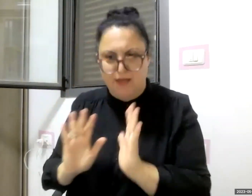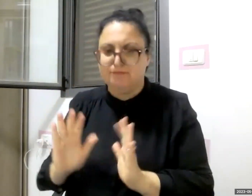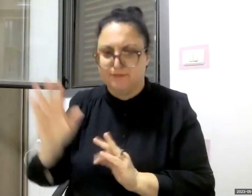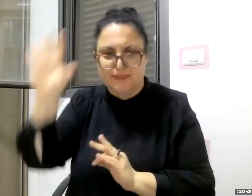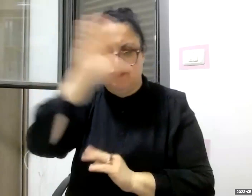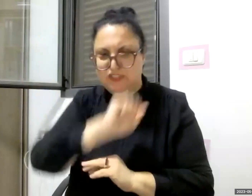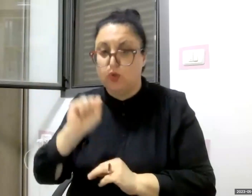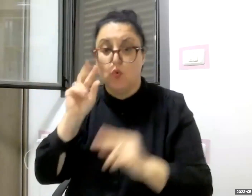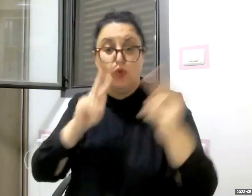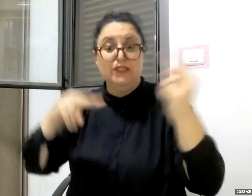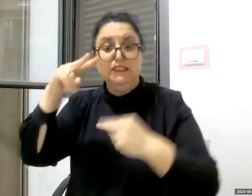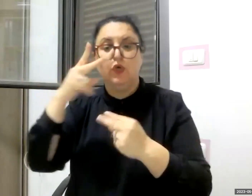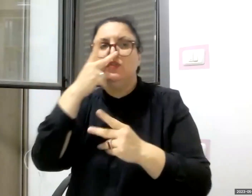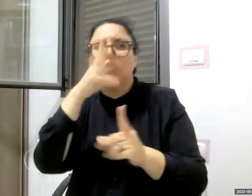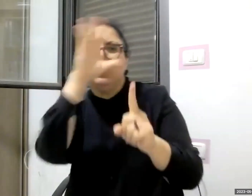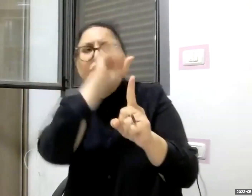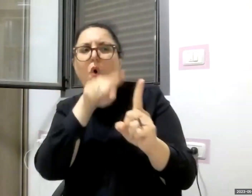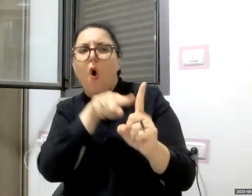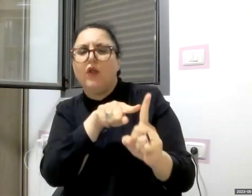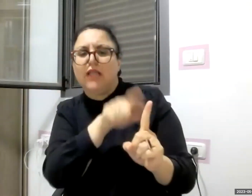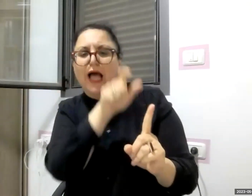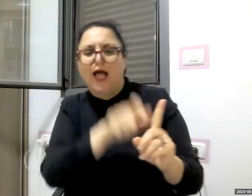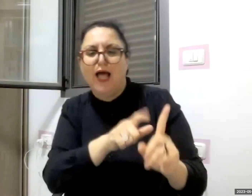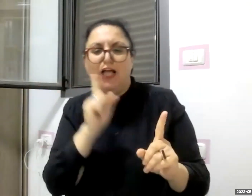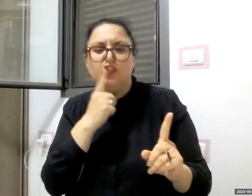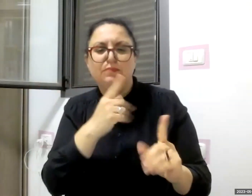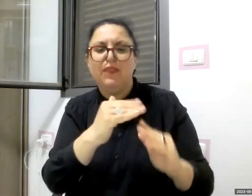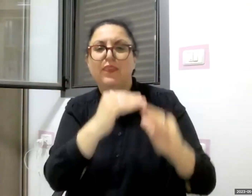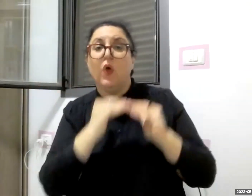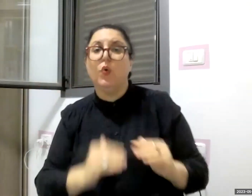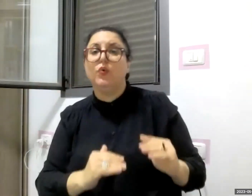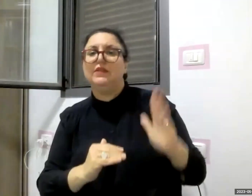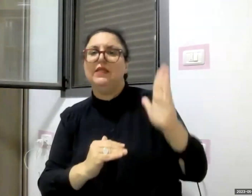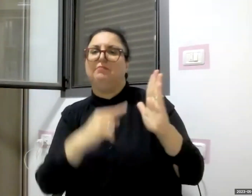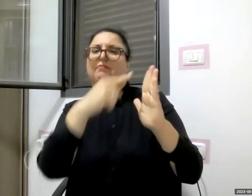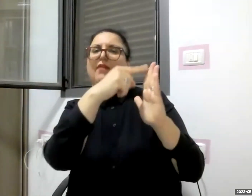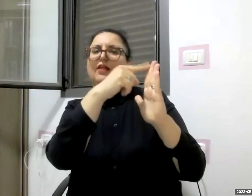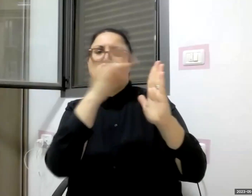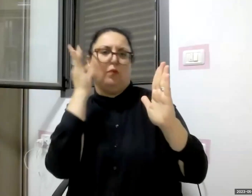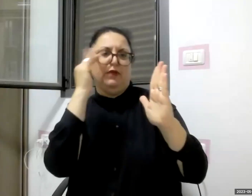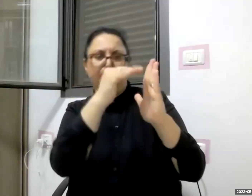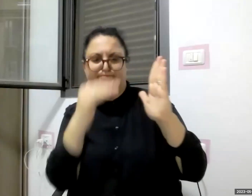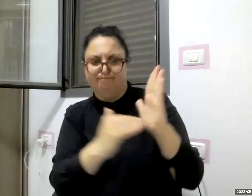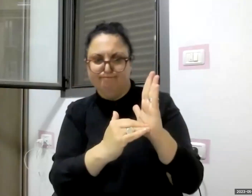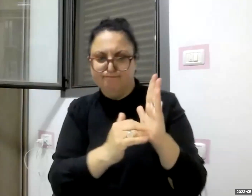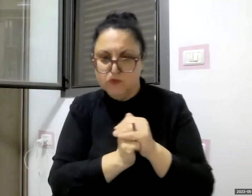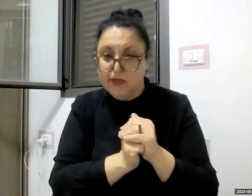שחלקם עדיין מאמינים בתפיסות אודיסטיות, ואומר שהחרשים